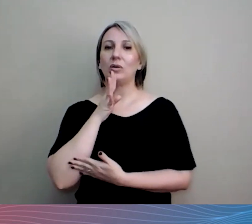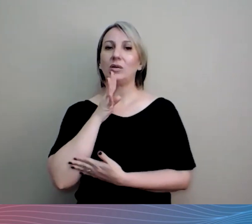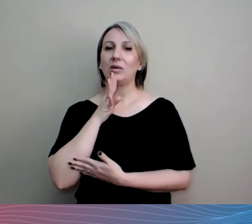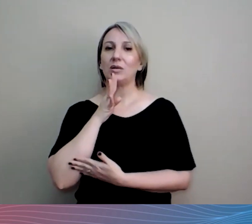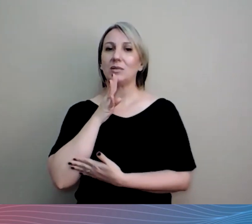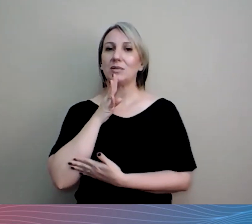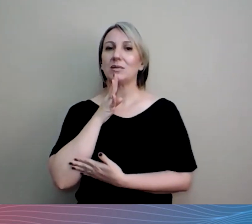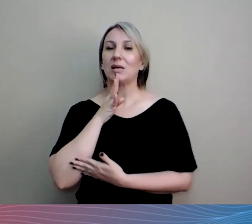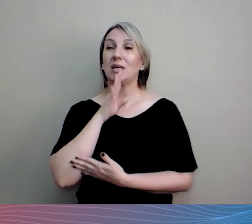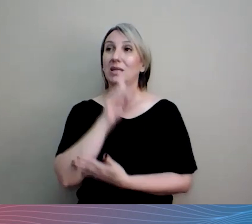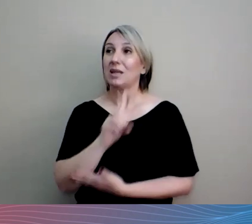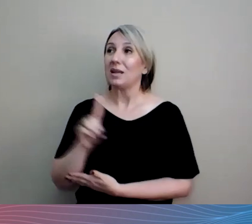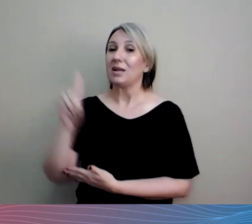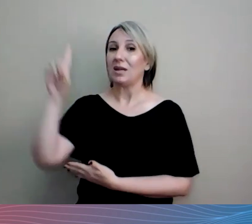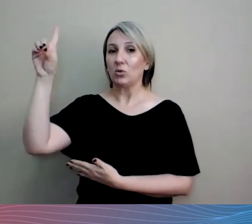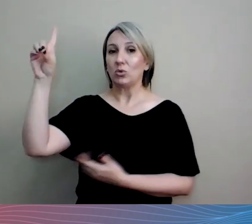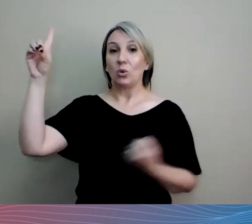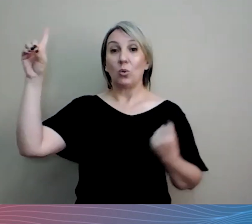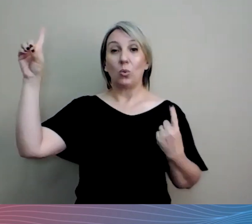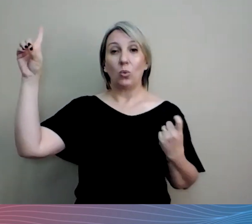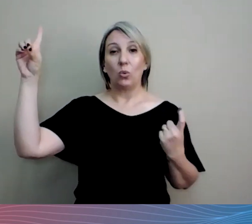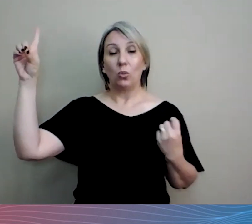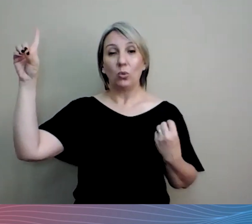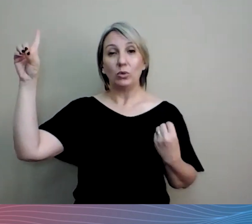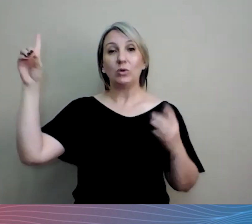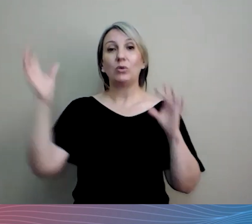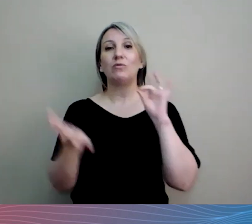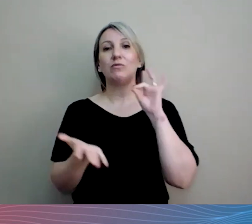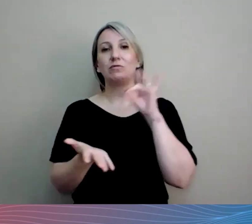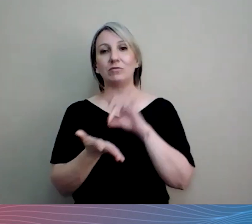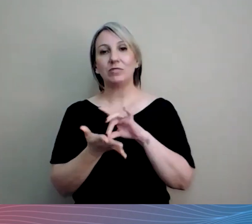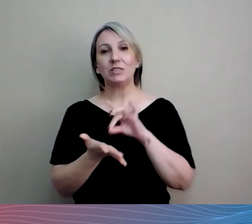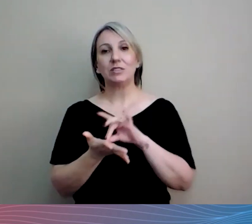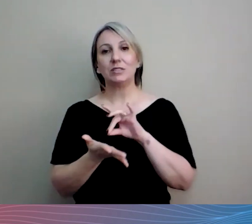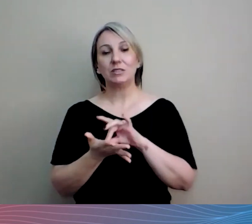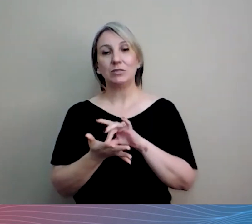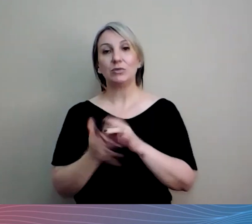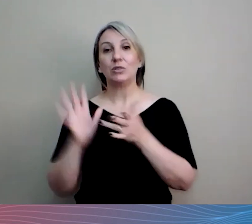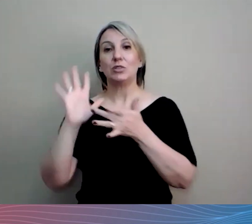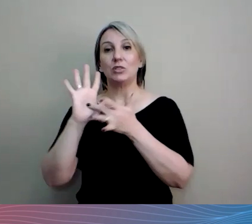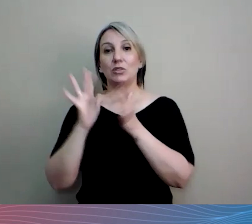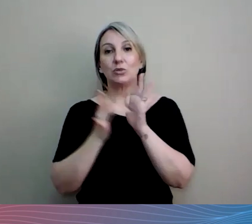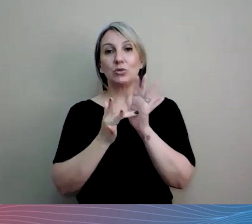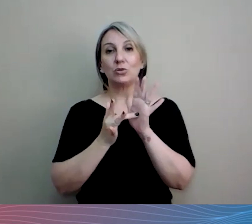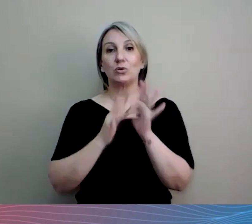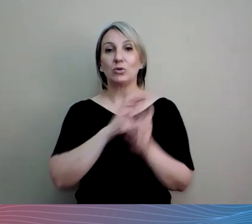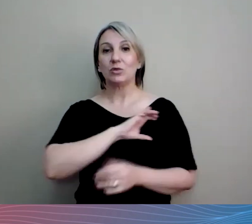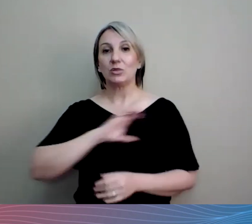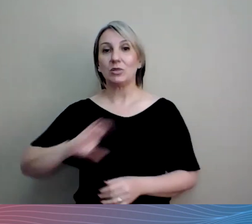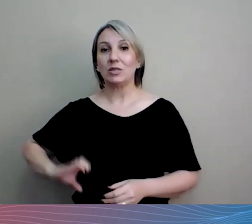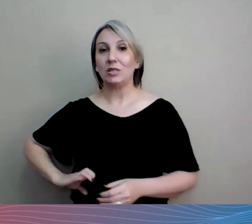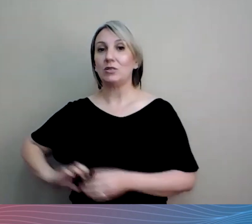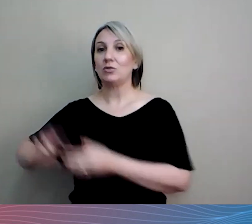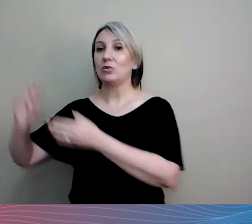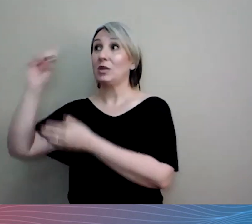Deus verdadeiro, e a Jesus Cristo, a quem enviaste. Romanos 16,